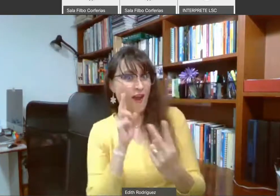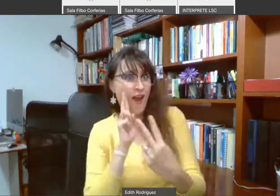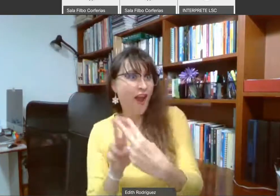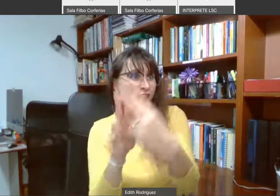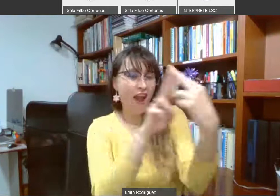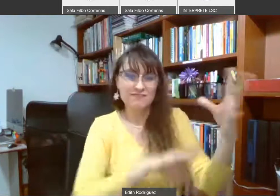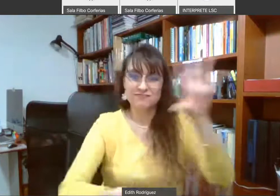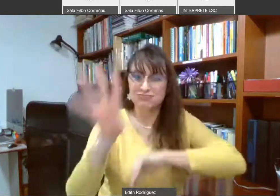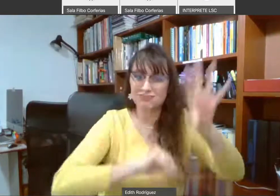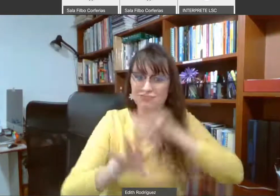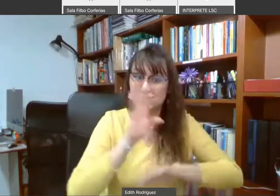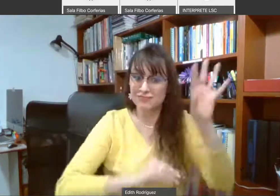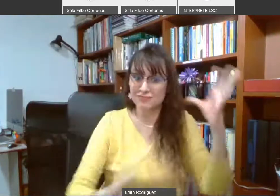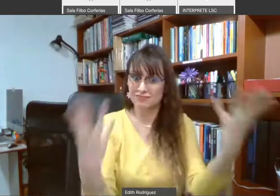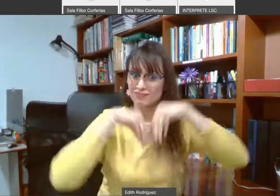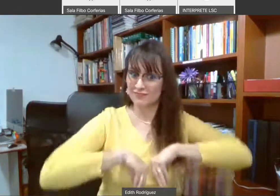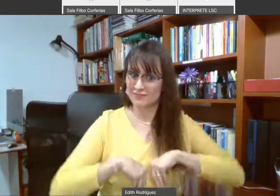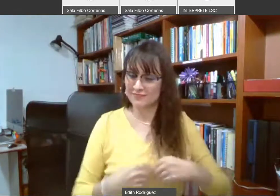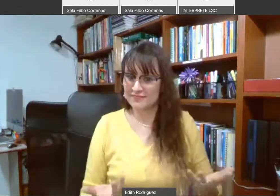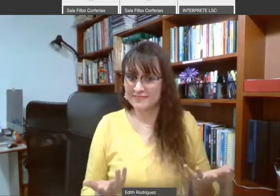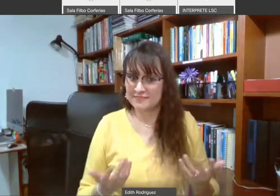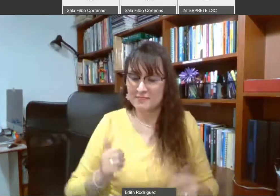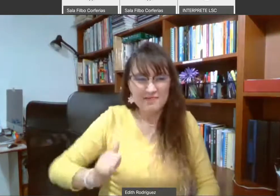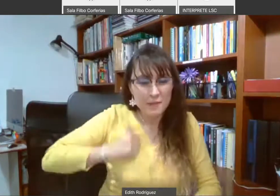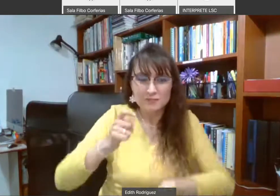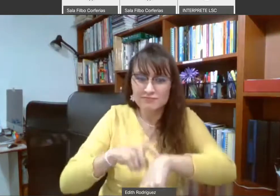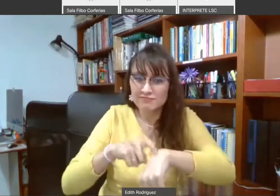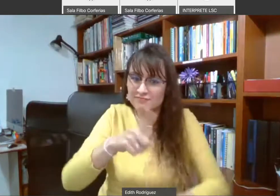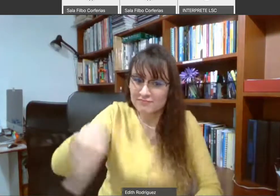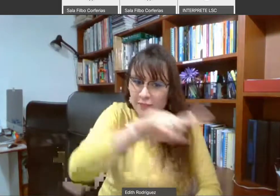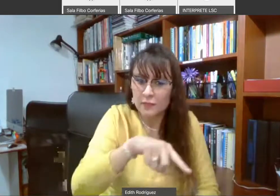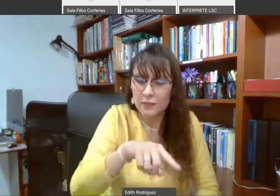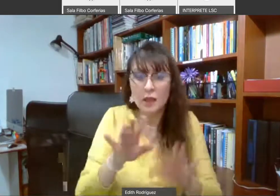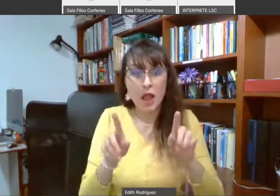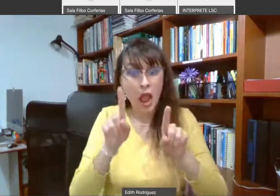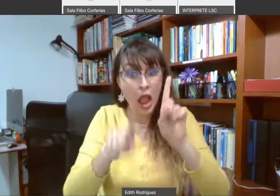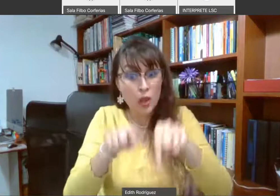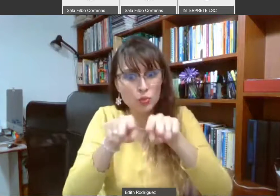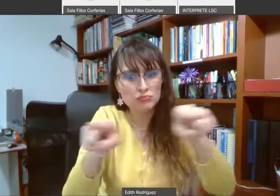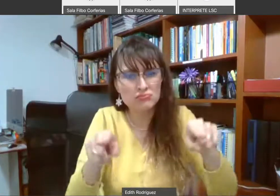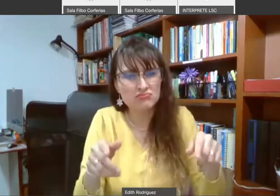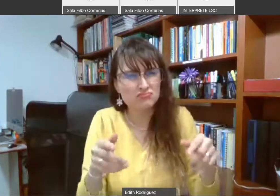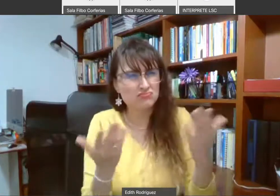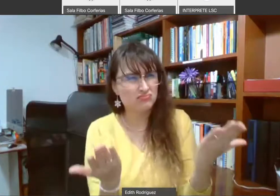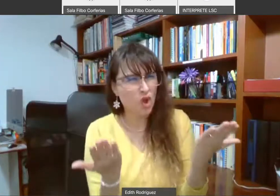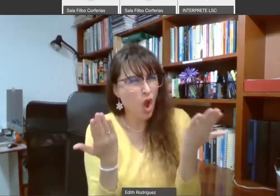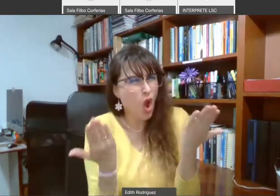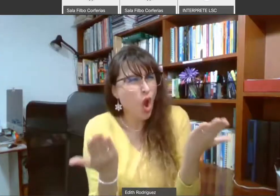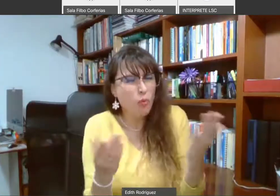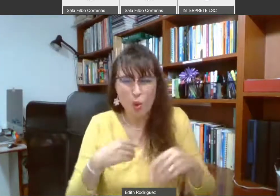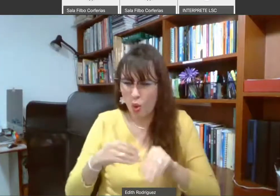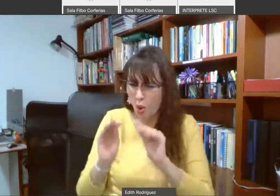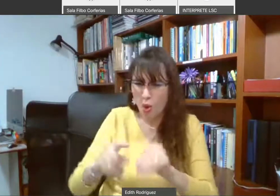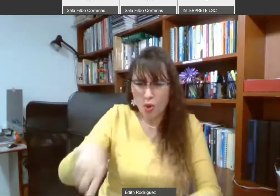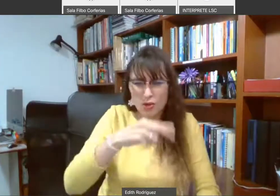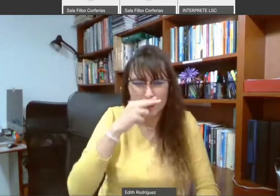conocer diferentes mundos, diferentes lugares, conocer experiencias de otras personas, de otros lugares, entonces es muy